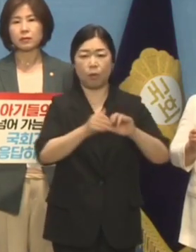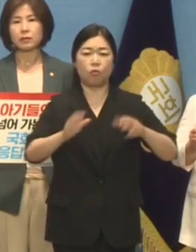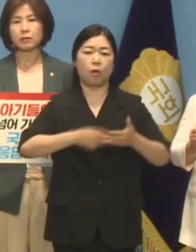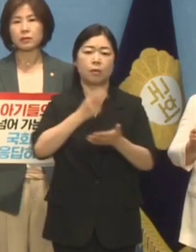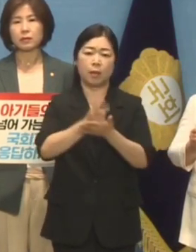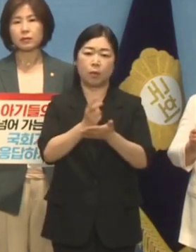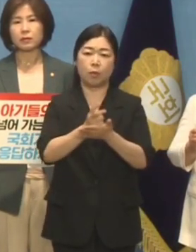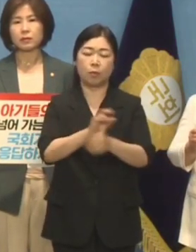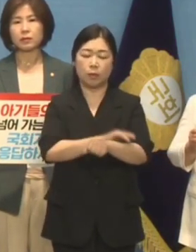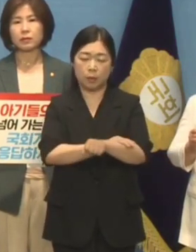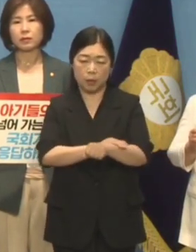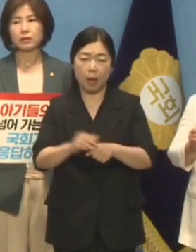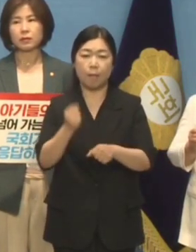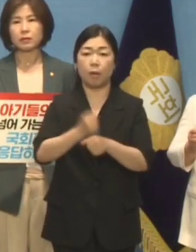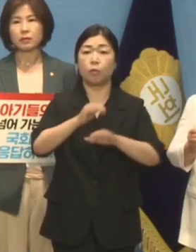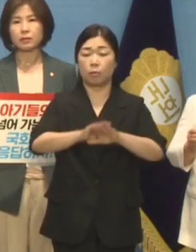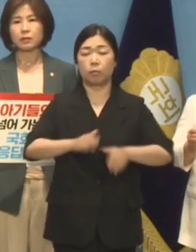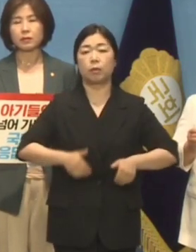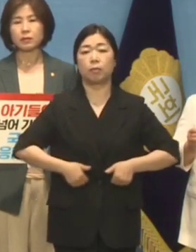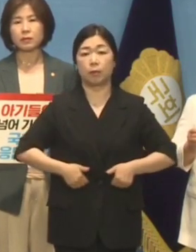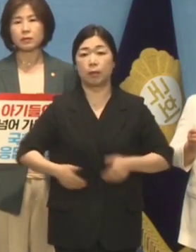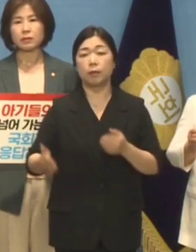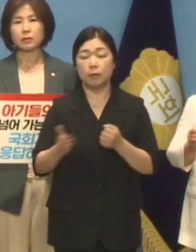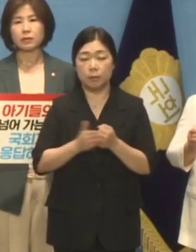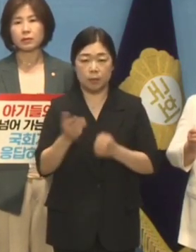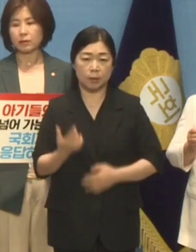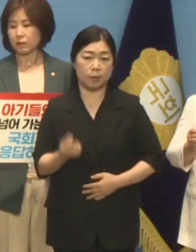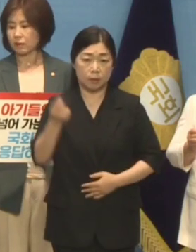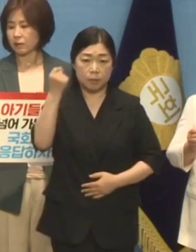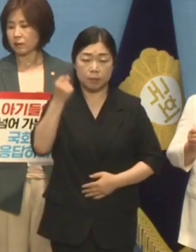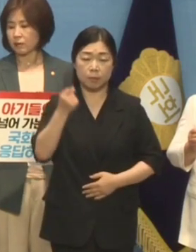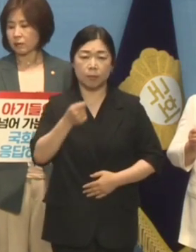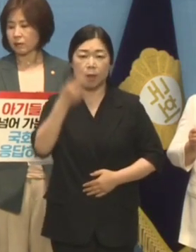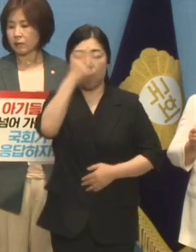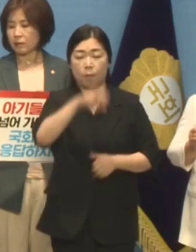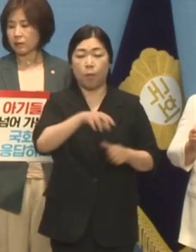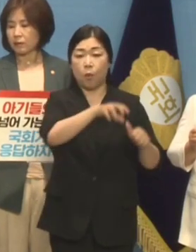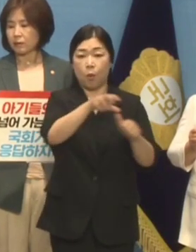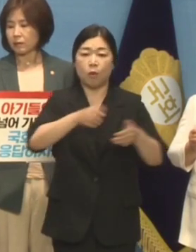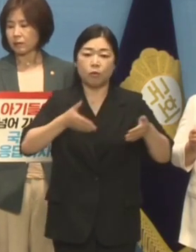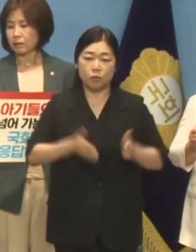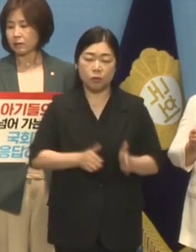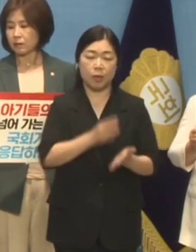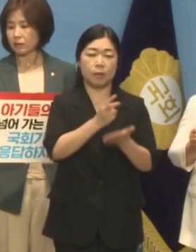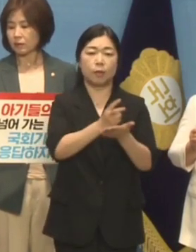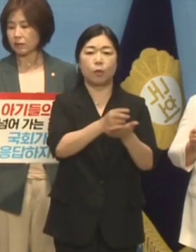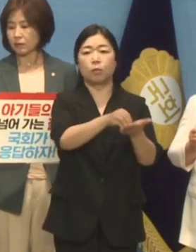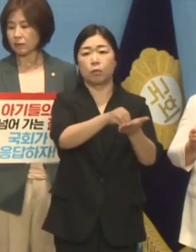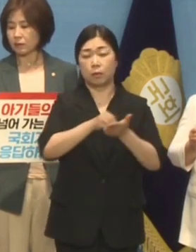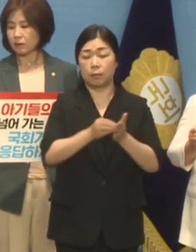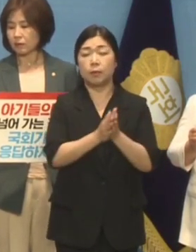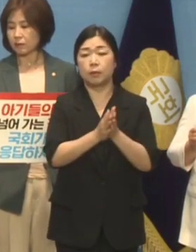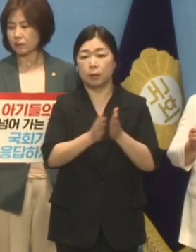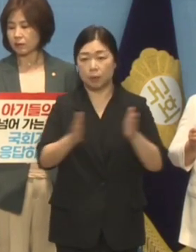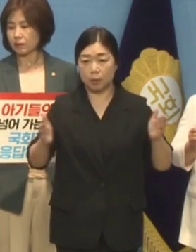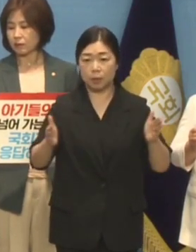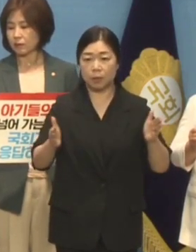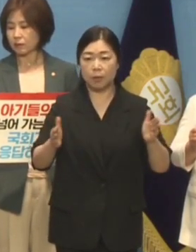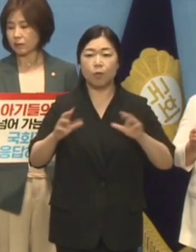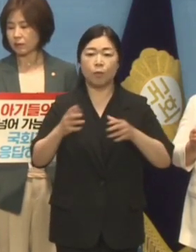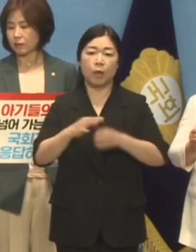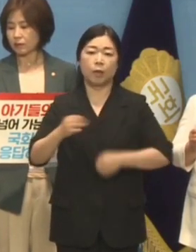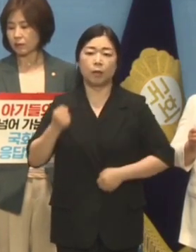제도가 되어야 됩니다. 그러므로 신속한 보호출산제 도입을 국민의힘 여성의원